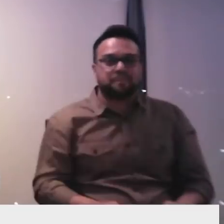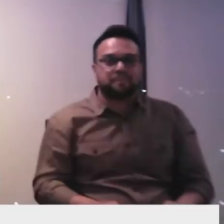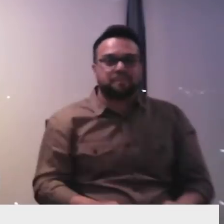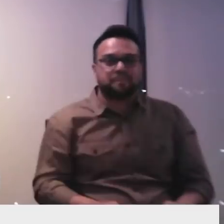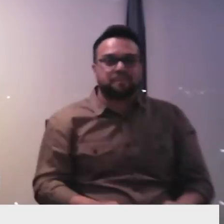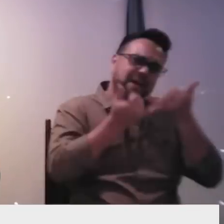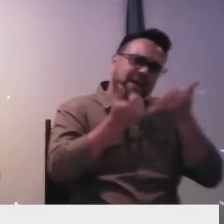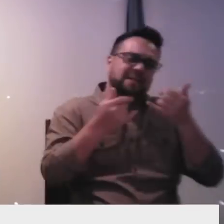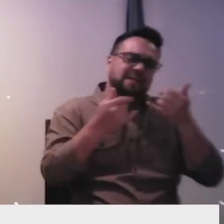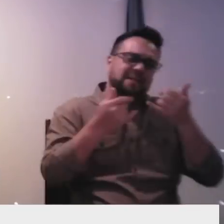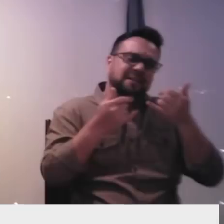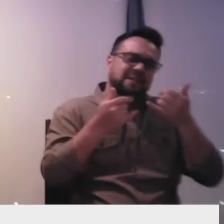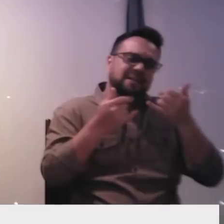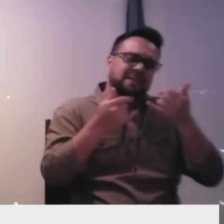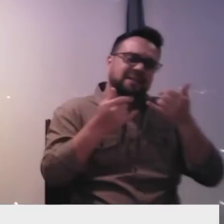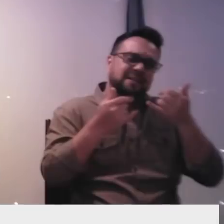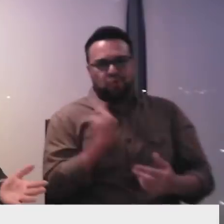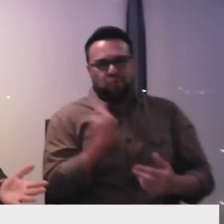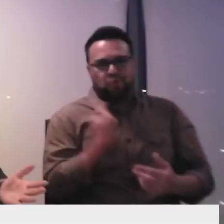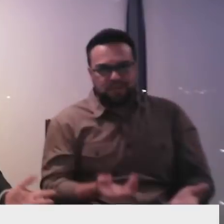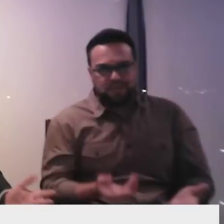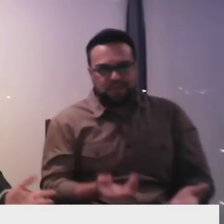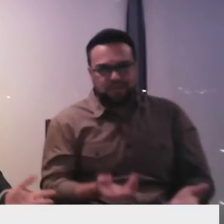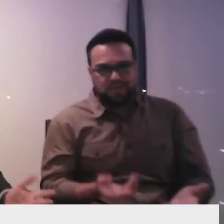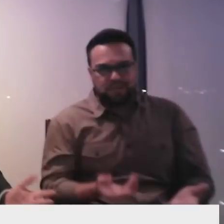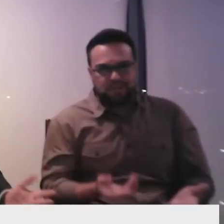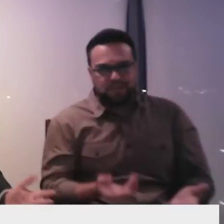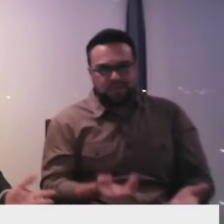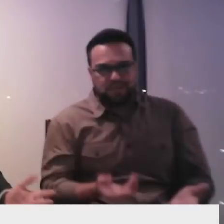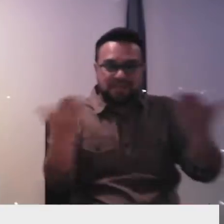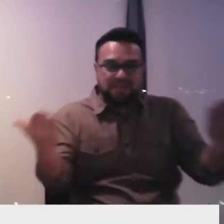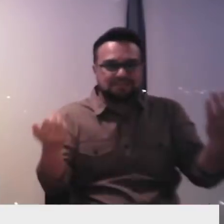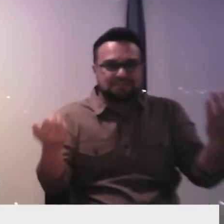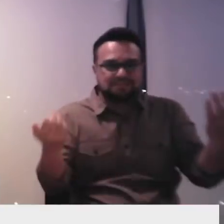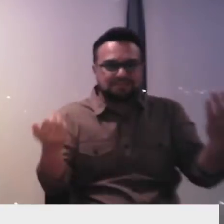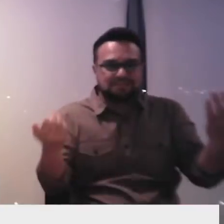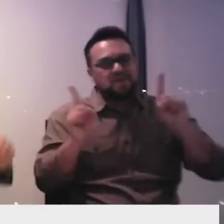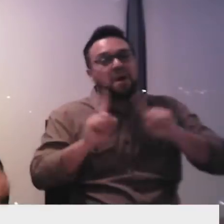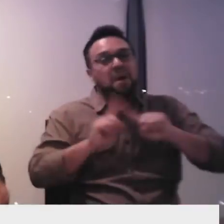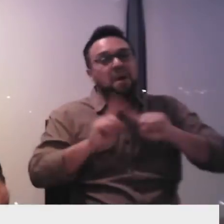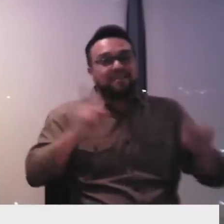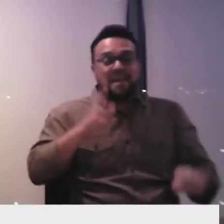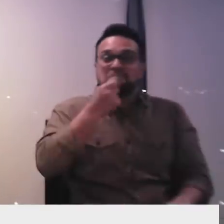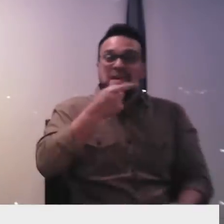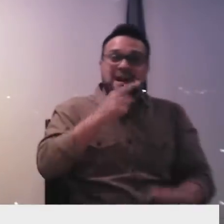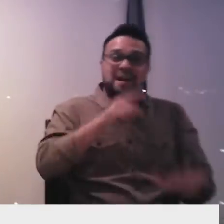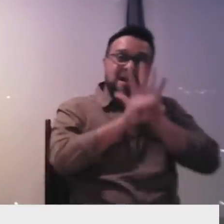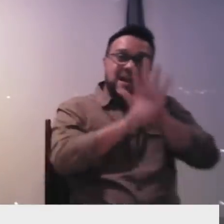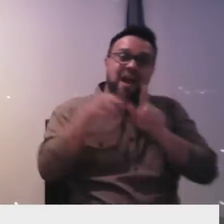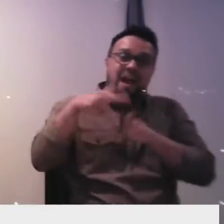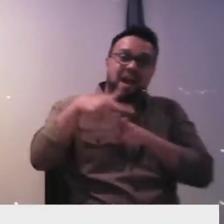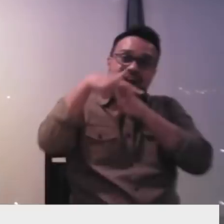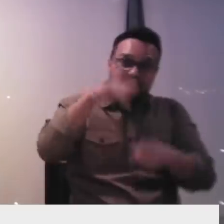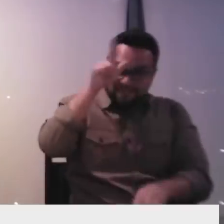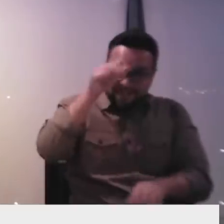para reunião entre nossa, né? Ao público aqui não é o caso a gente falar, mas tem muita piada da infantaria, da cavalaria, da